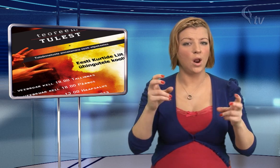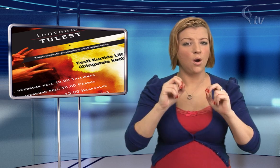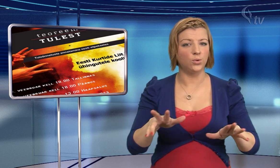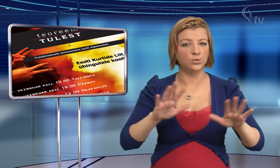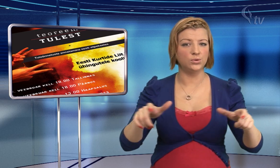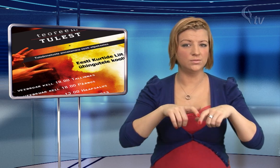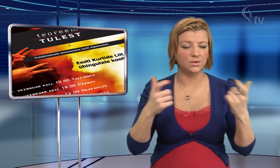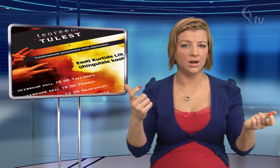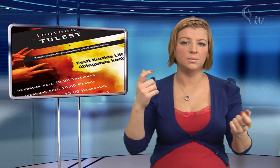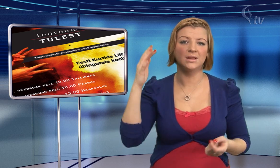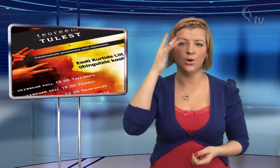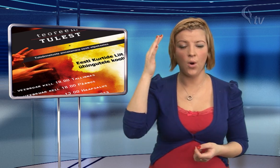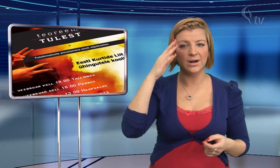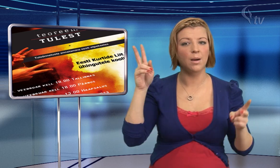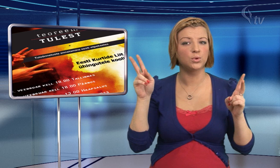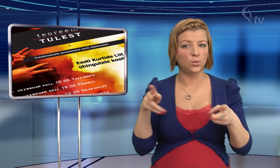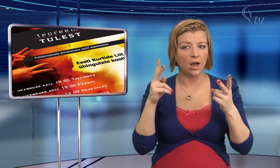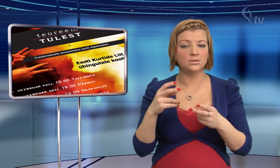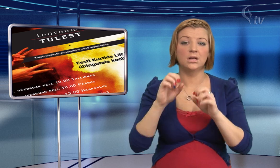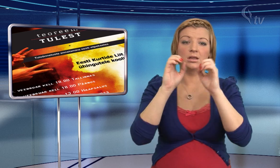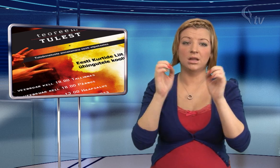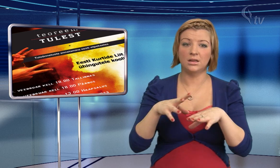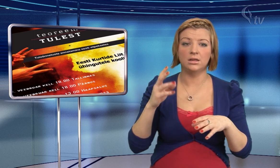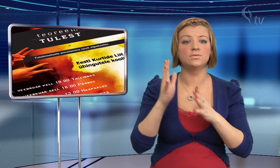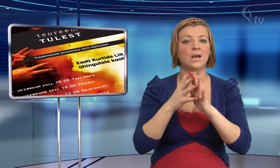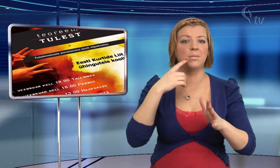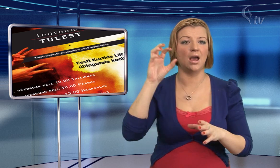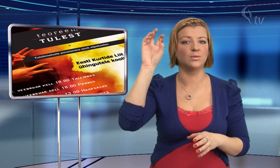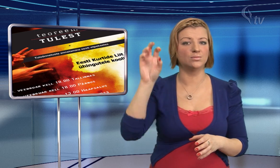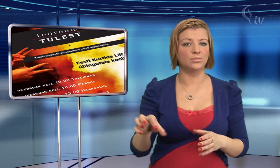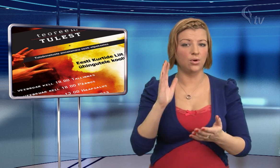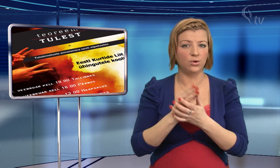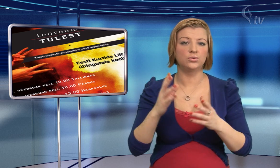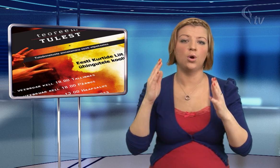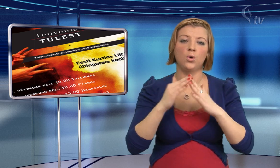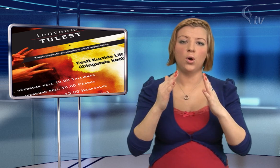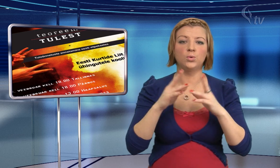tulest ja viipekeelseid õppematerjale internetist aadressilt kodutuleohutuks.ee.